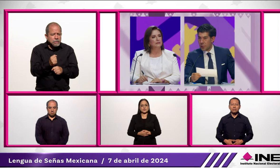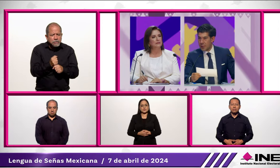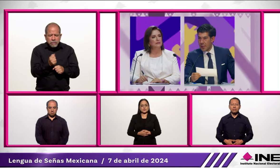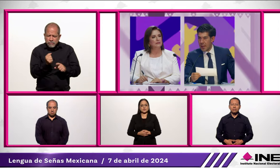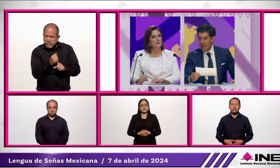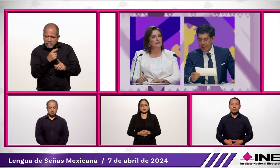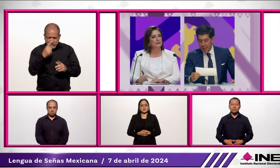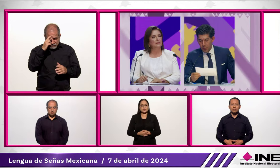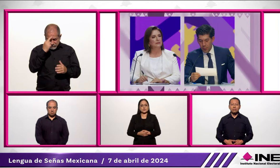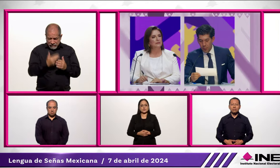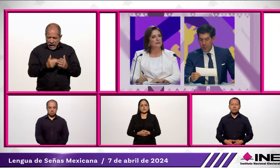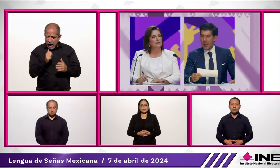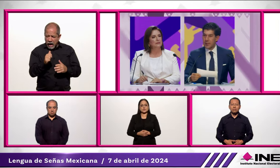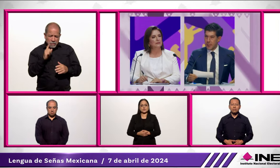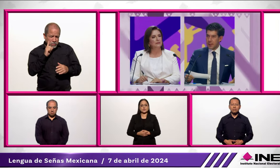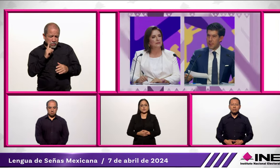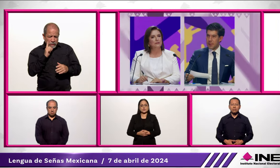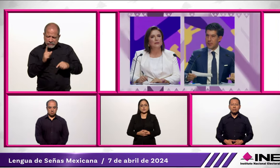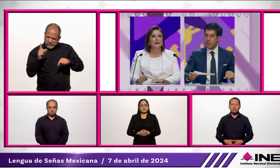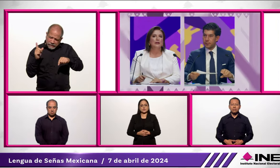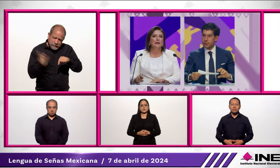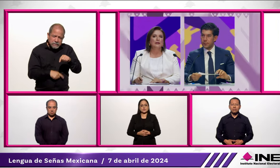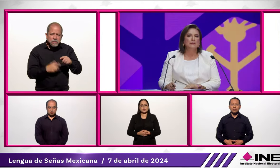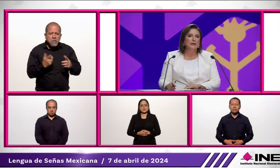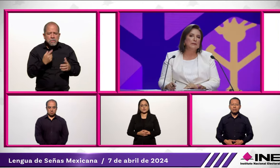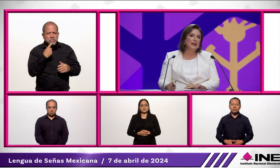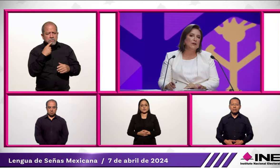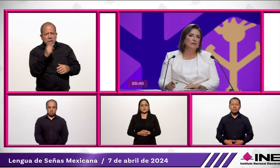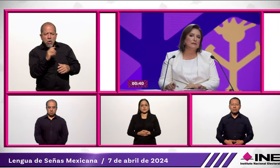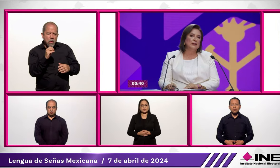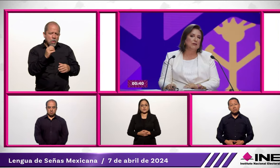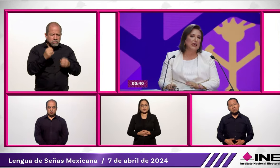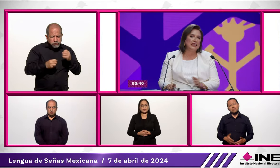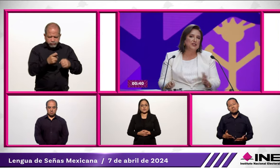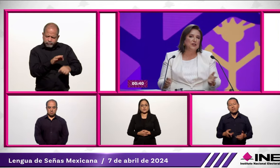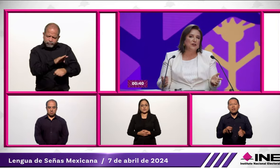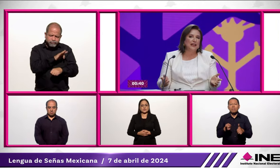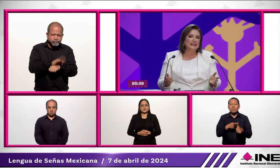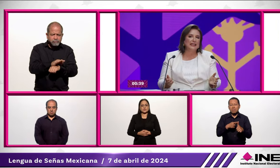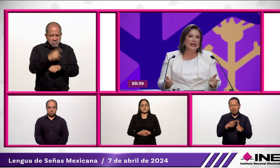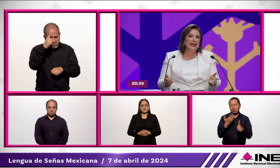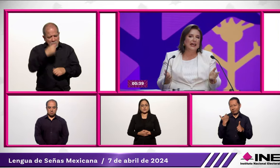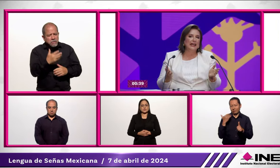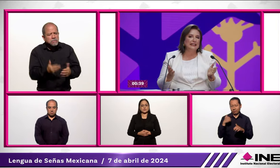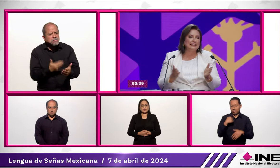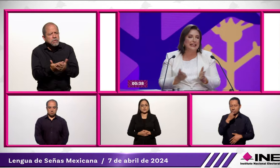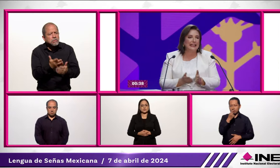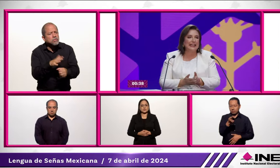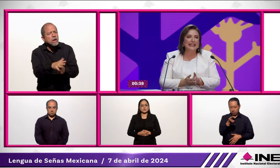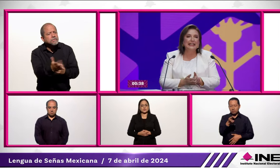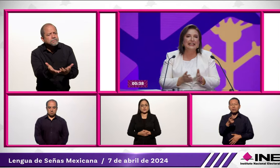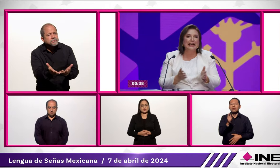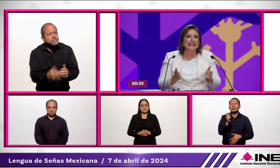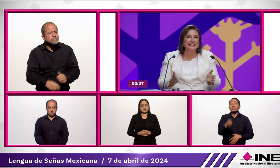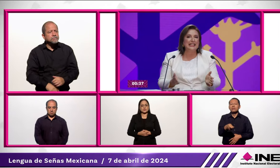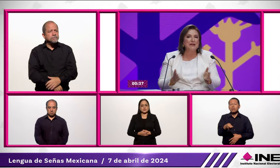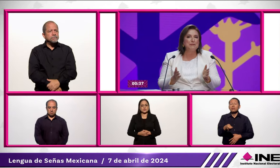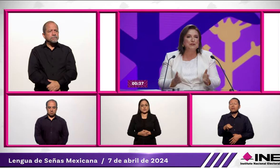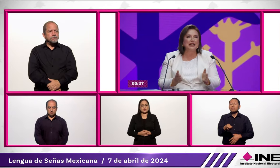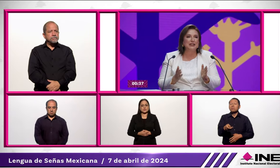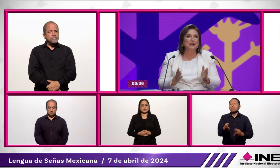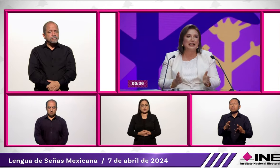acceso a la justicia y apoyo para las víctimas? Primero, lo que he dicho es que se atiendan